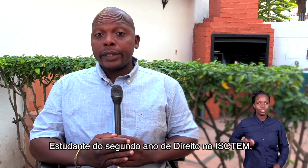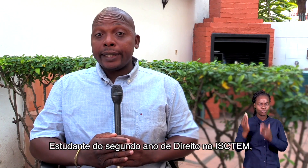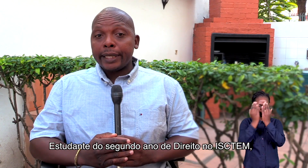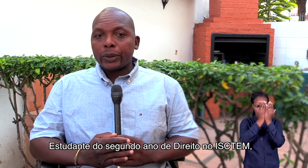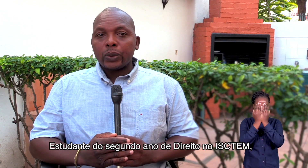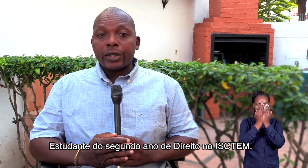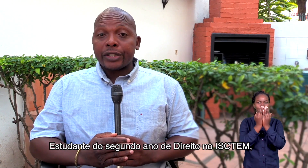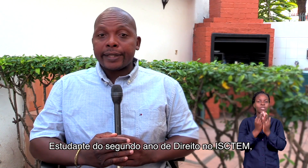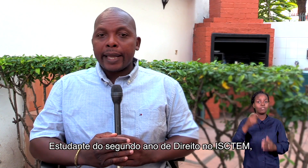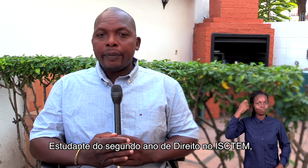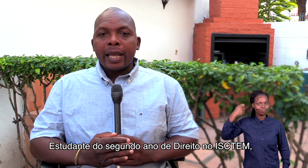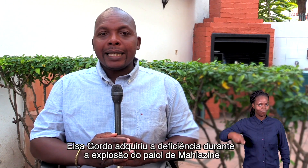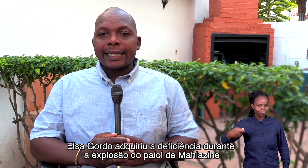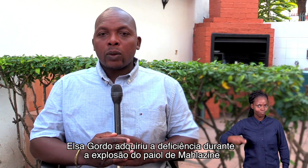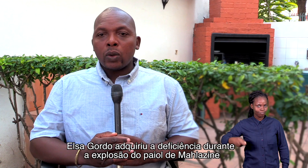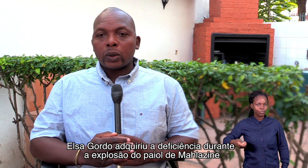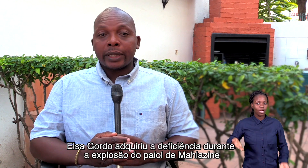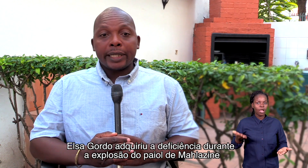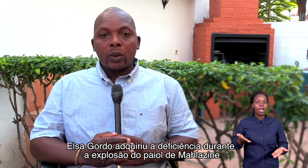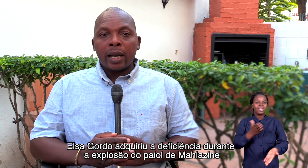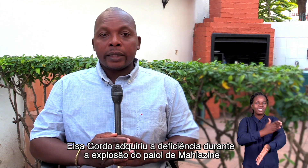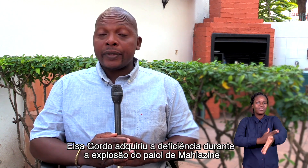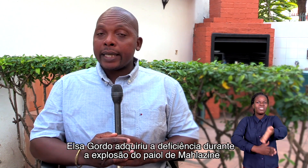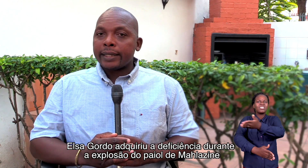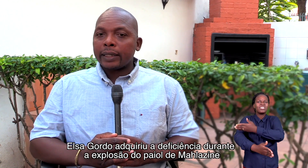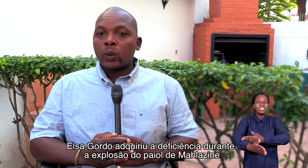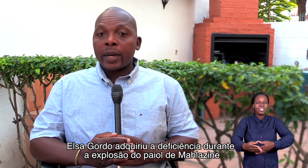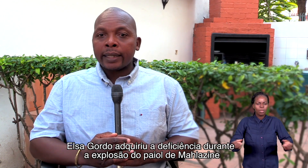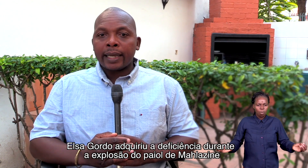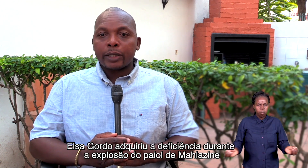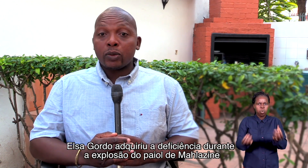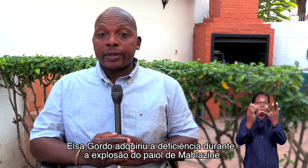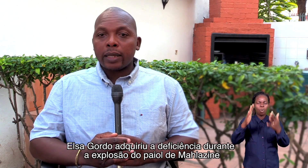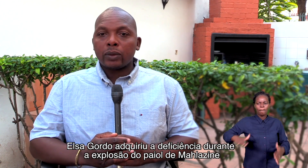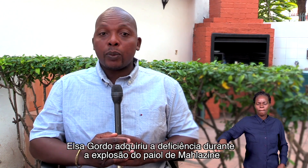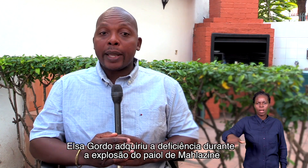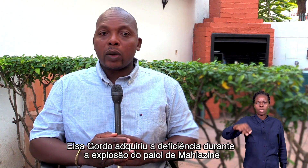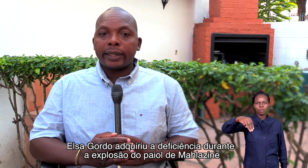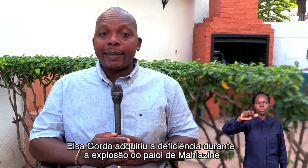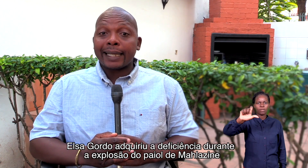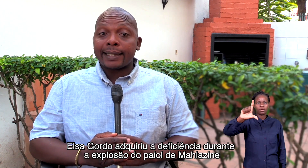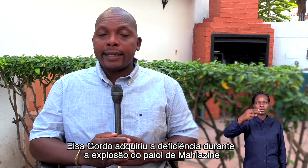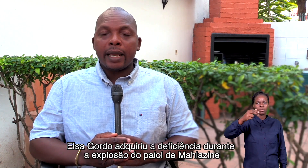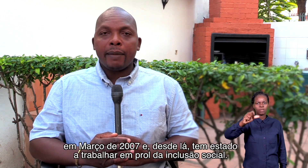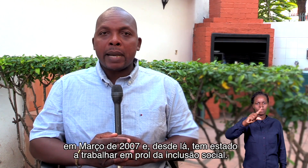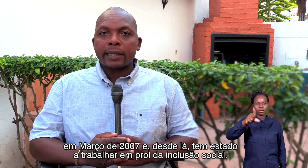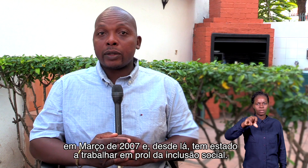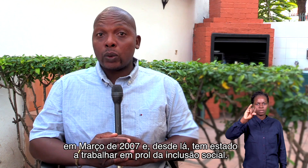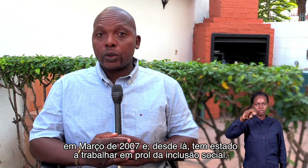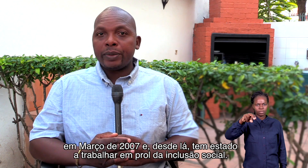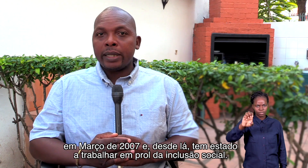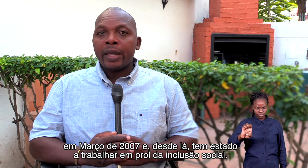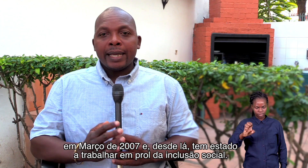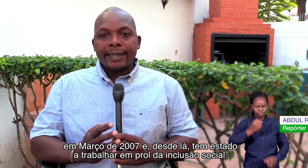ano de Direito no Esquetem, Elisa Gordo adquiriu a deficiência durante a explosão do paiol de Macazine em março